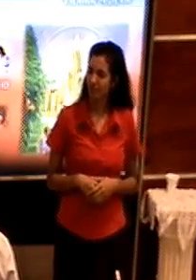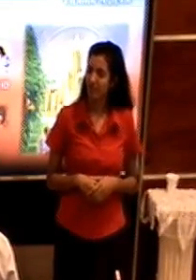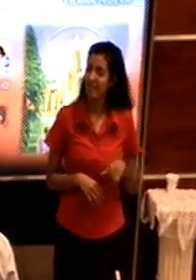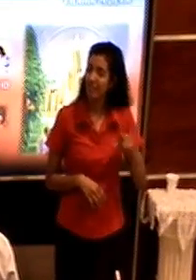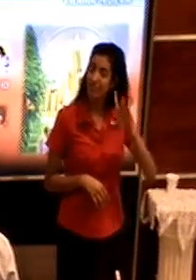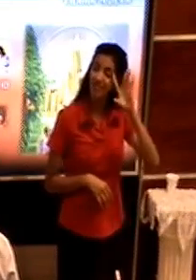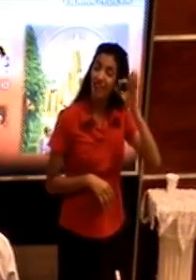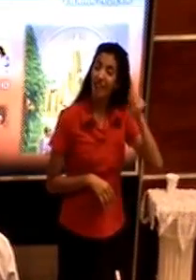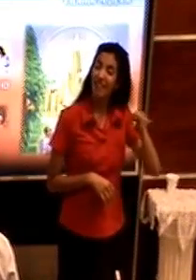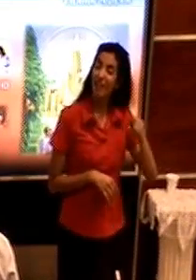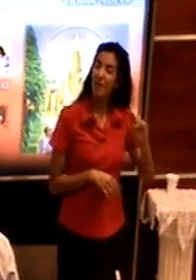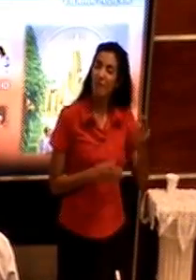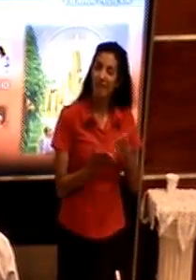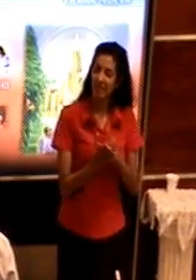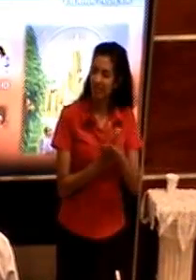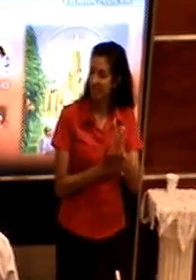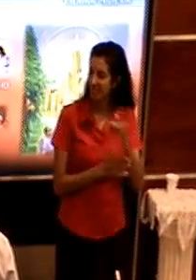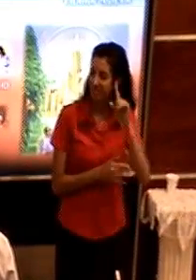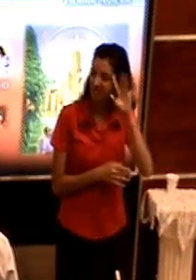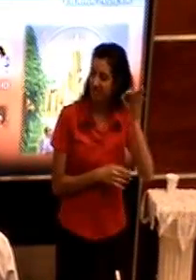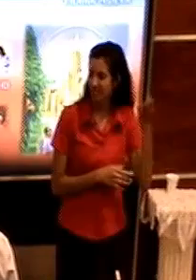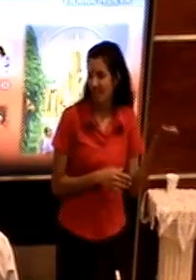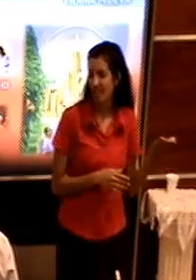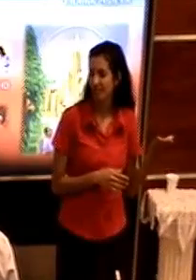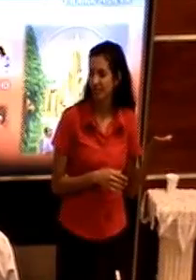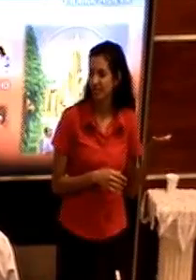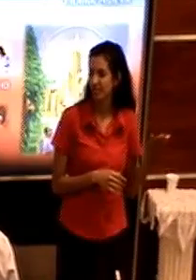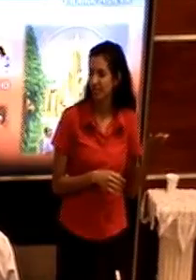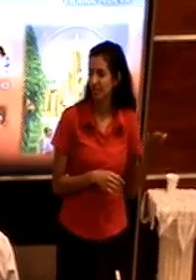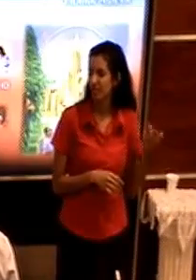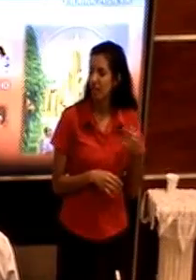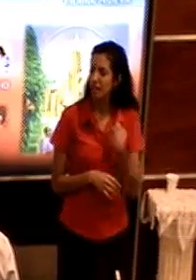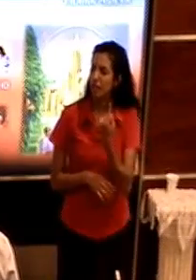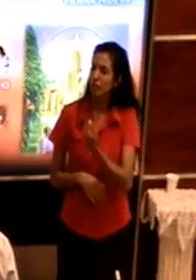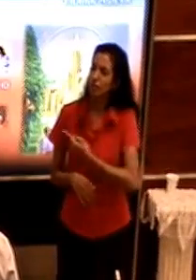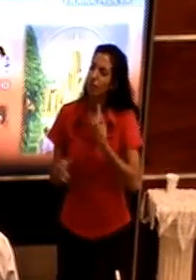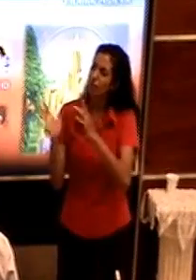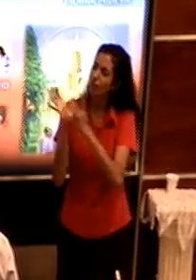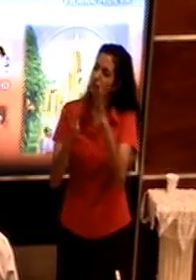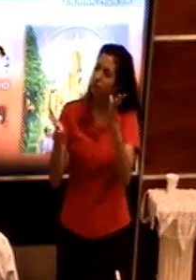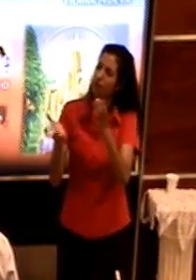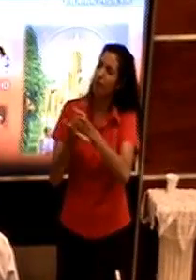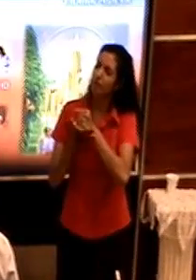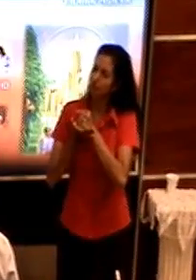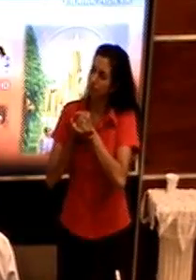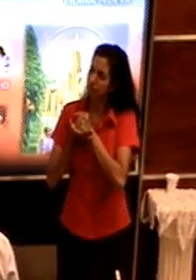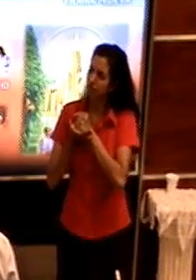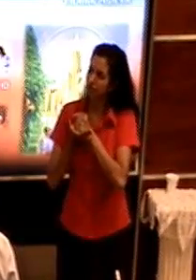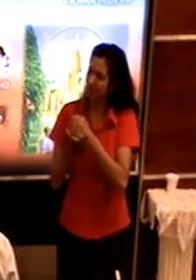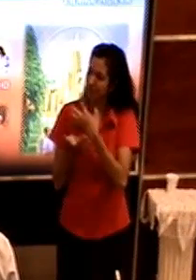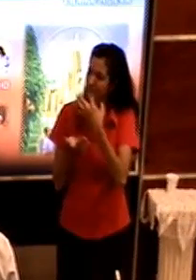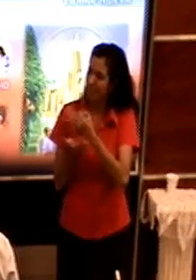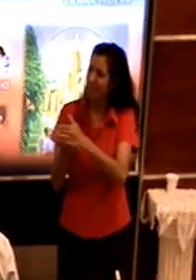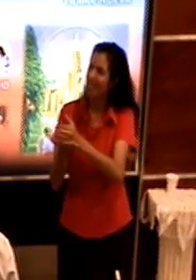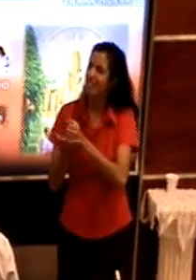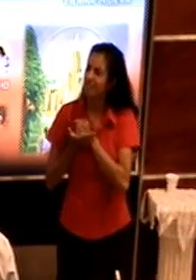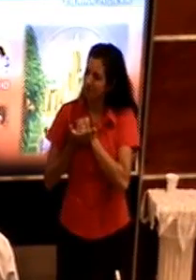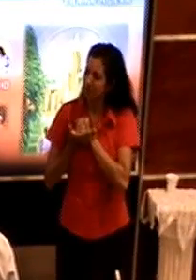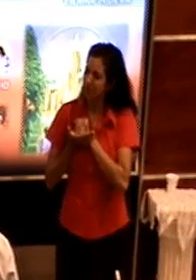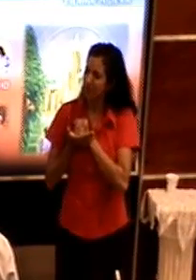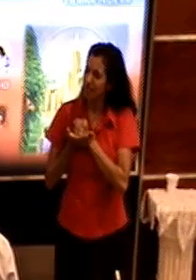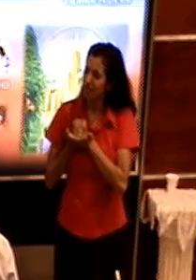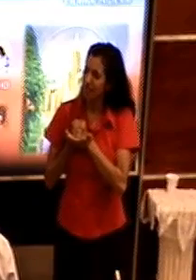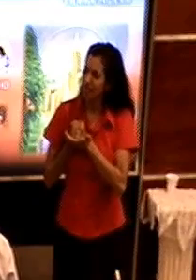estarán perdidos por los siglos sin fin y que si nosotros te aceptamos de veras,